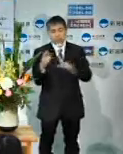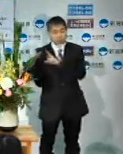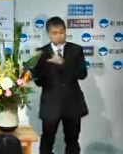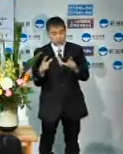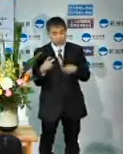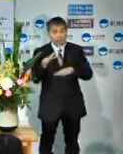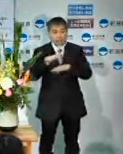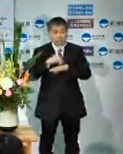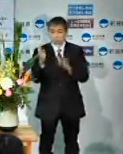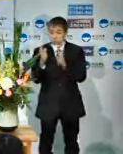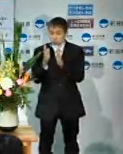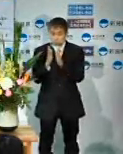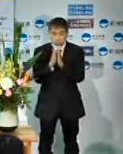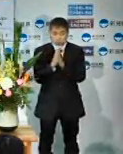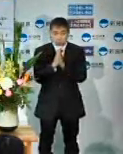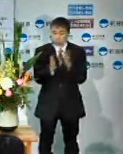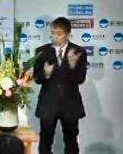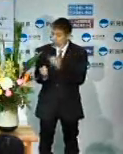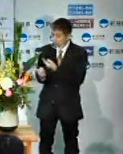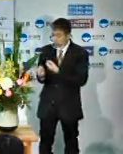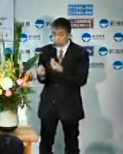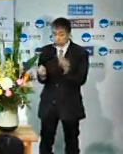行ってないんです、実は。はい。